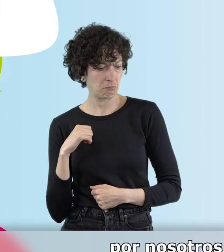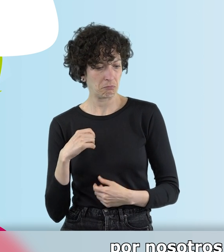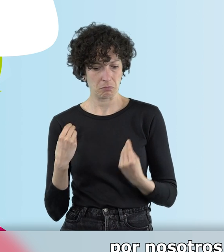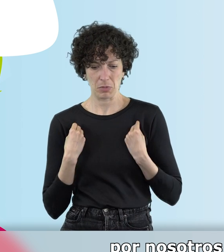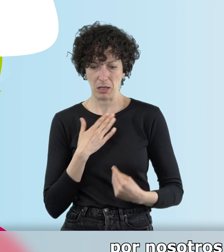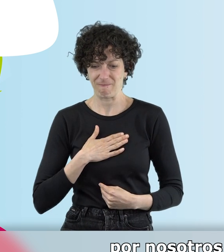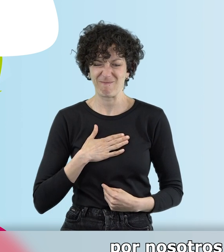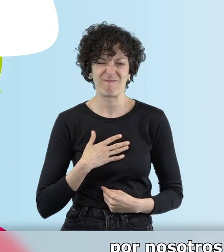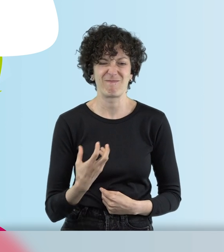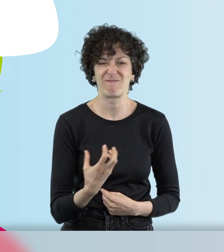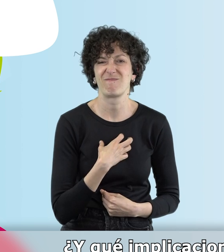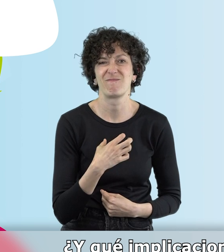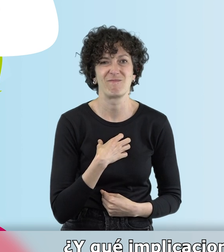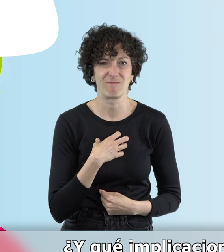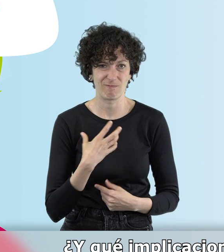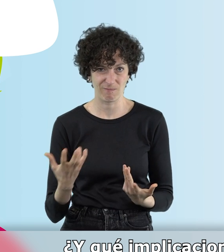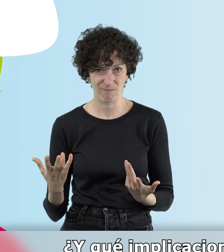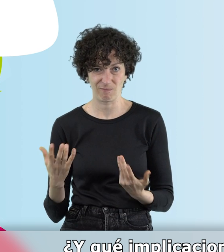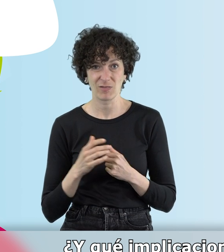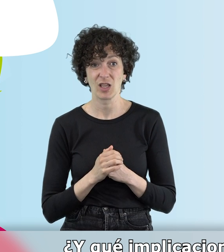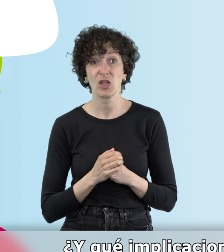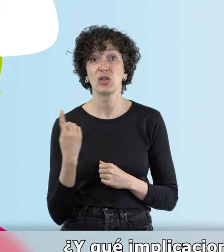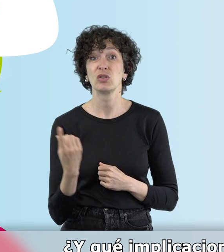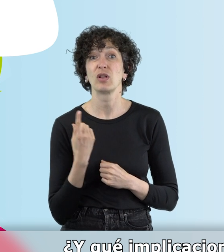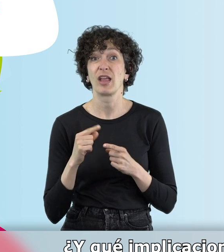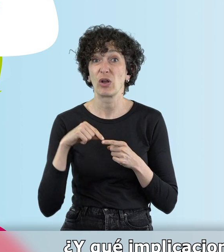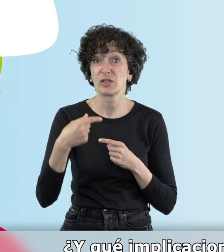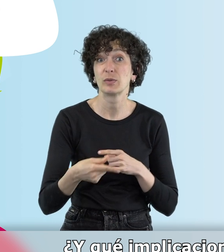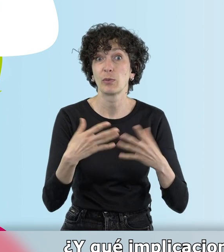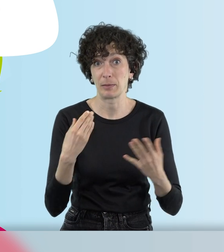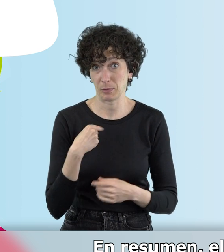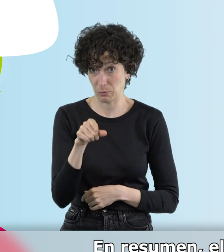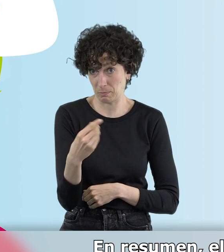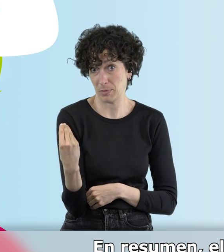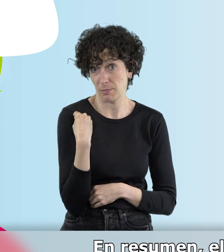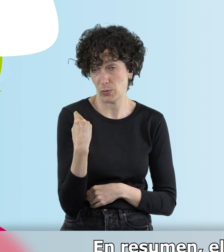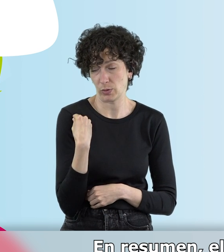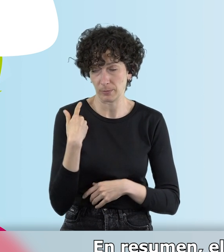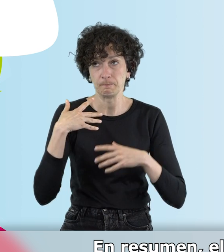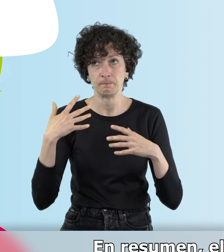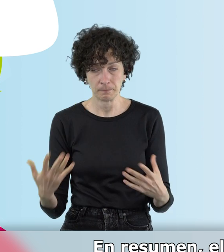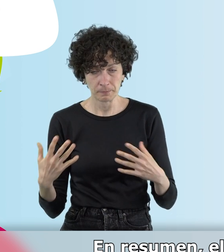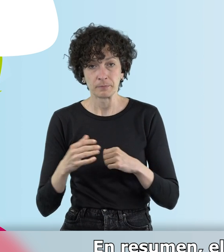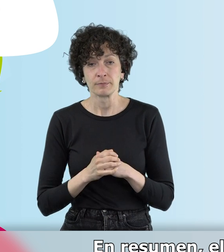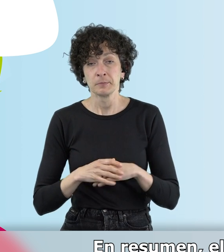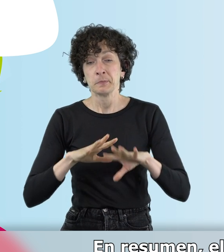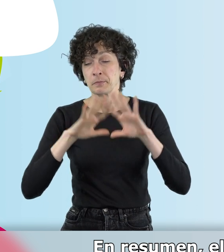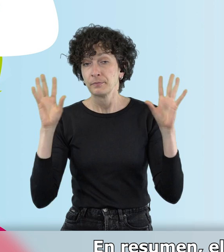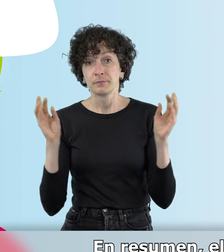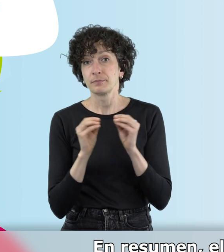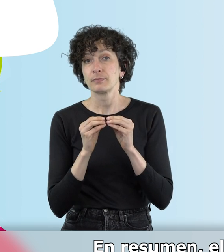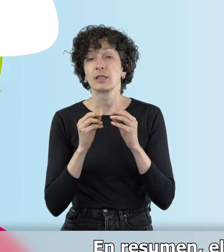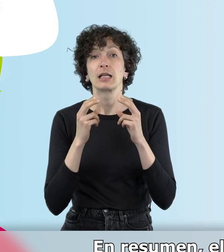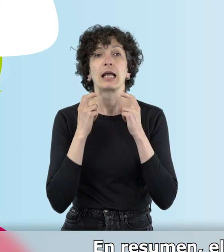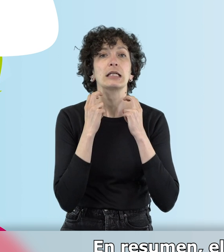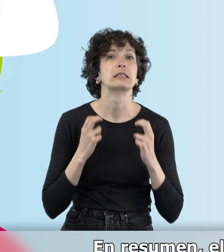forma satisfactoria. ¿Y qué implicaciones tiene la soledad? Que es lo que me preguntas. Pues bueno, en resumen,